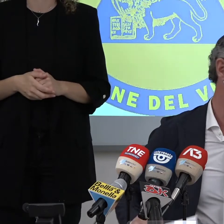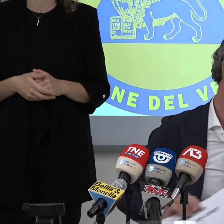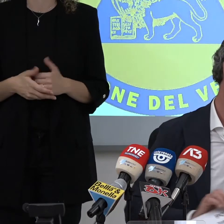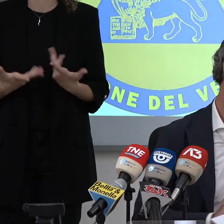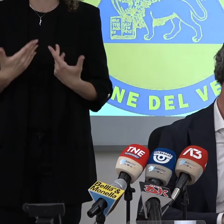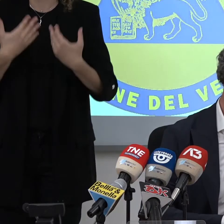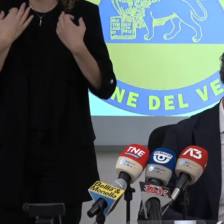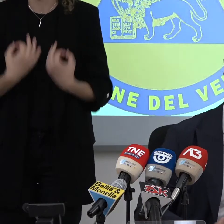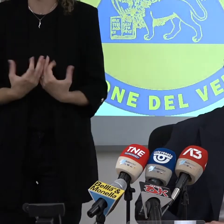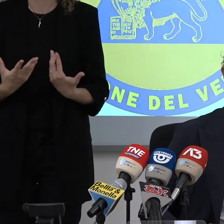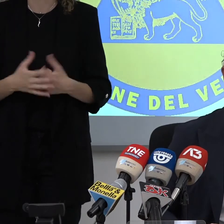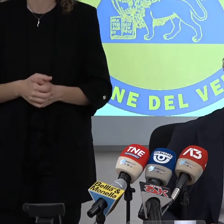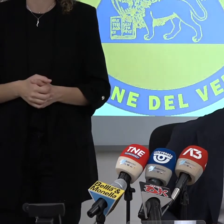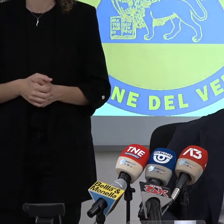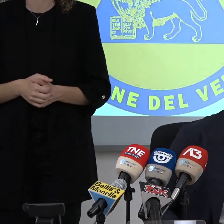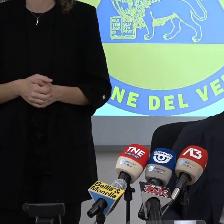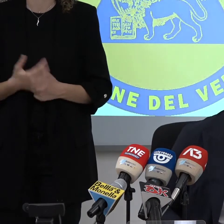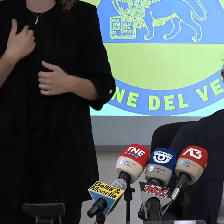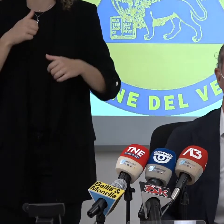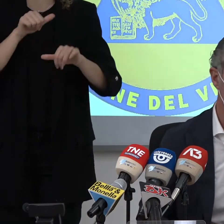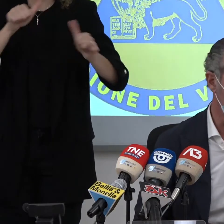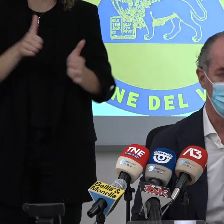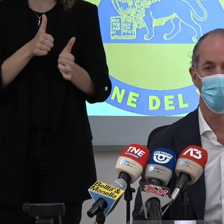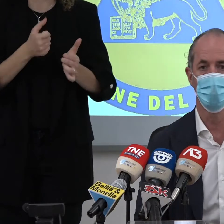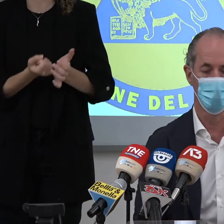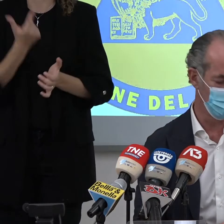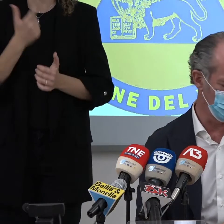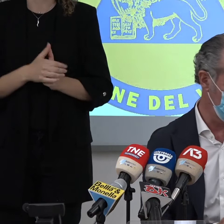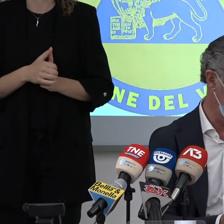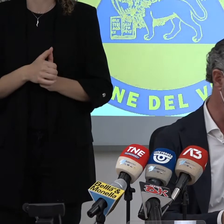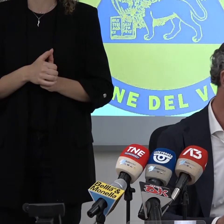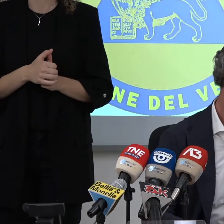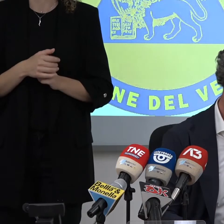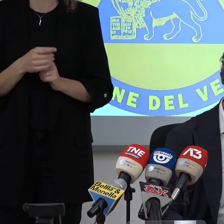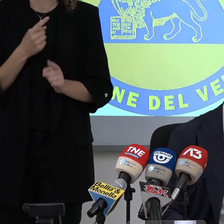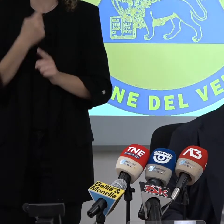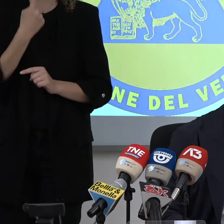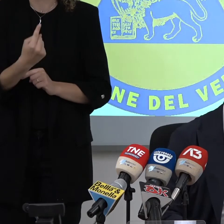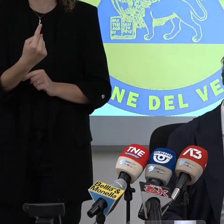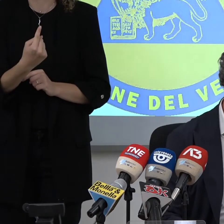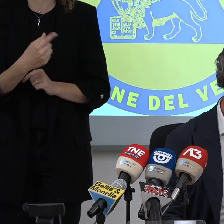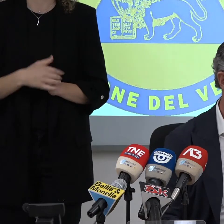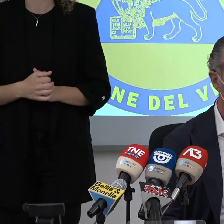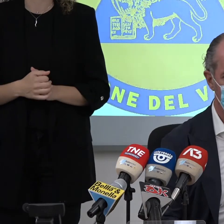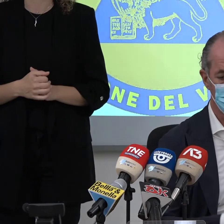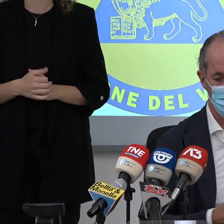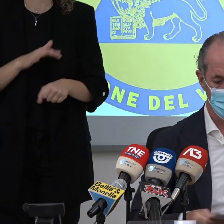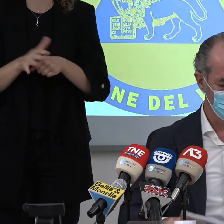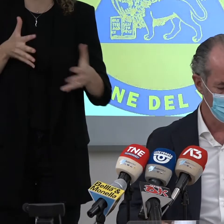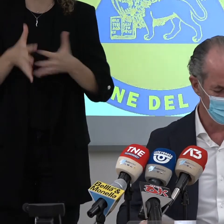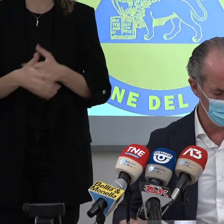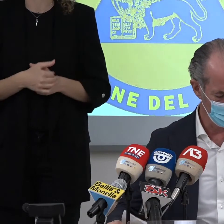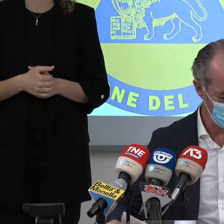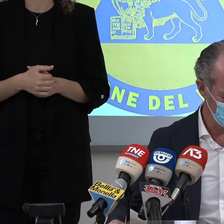questo è poco ma sicuro, ha delle caratteristiche che sono particolari, questo lo dobbiamo dire fino in fondo, ha delle